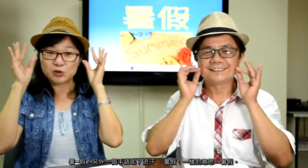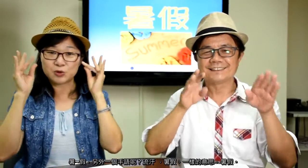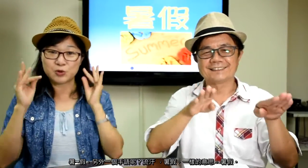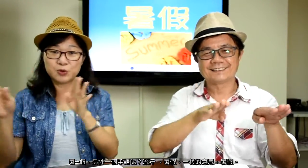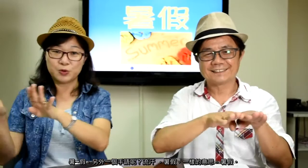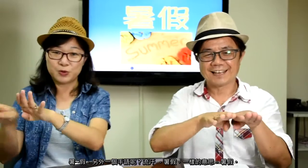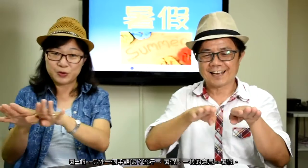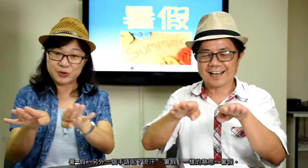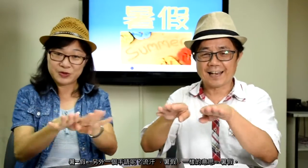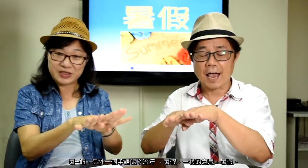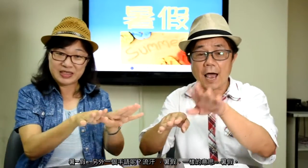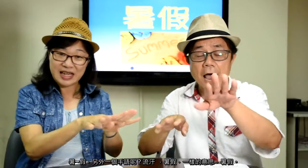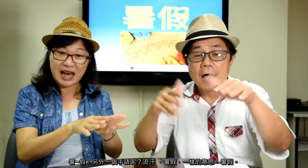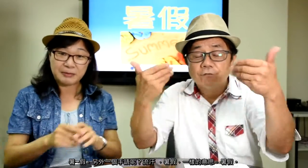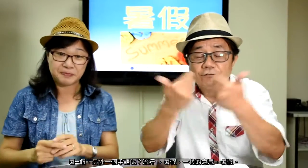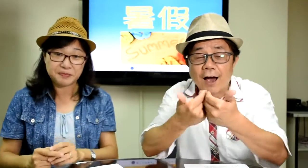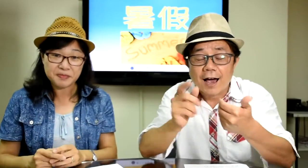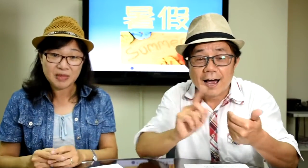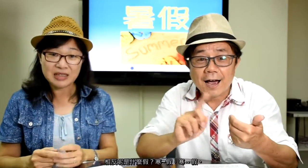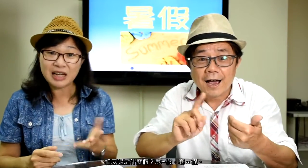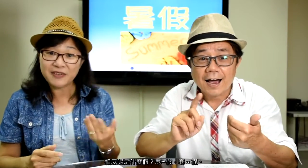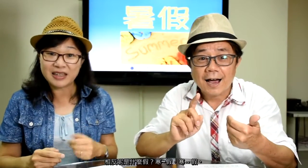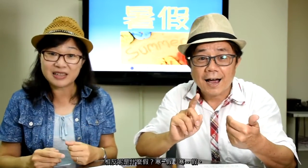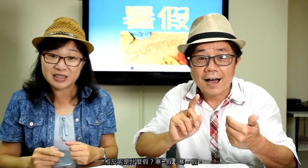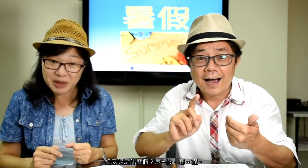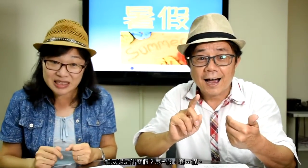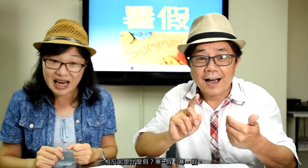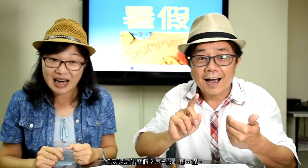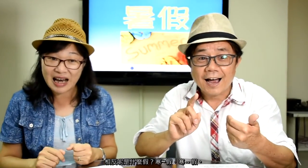暑假，相反呢是什么假？